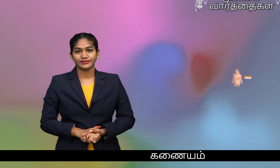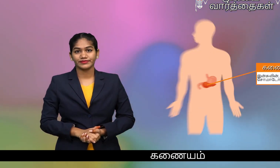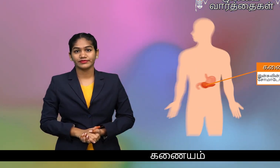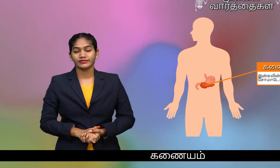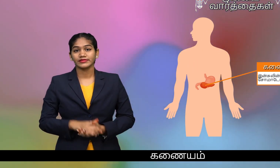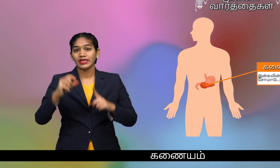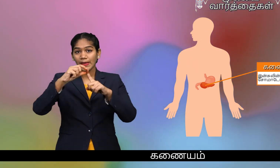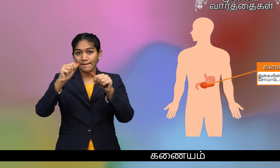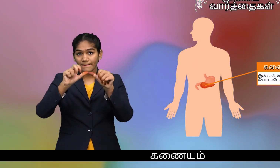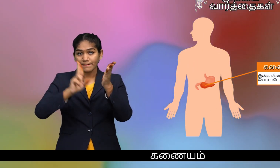கணையம்,